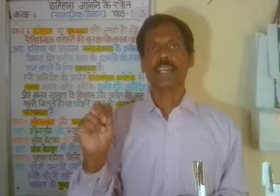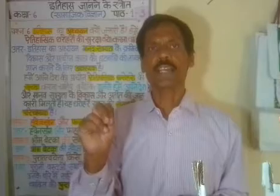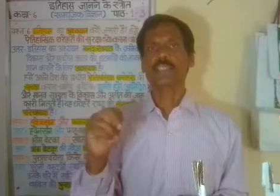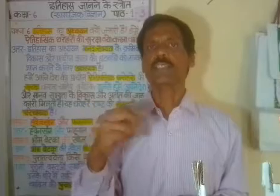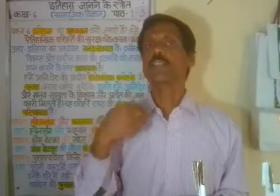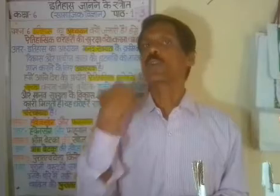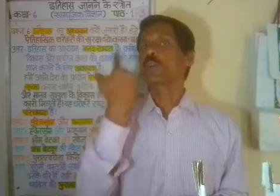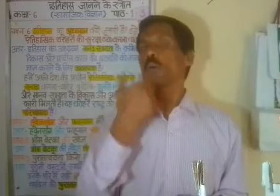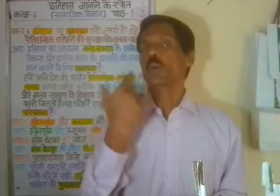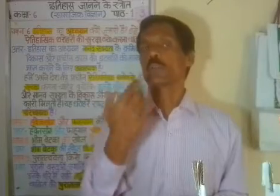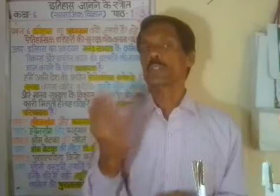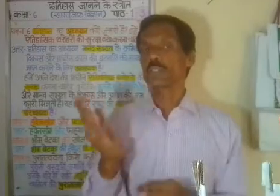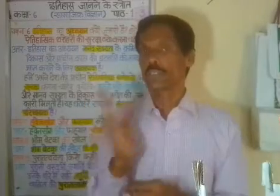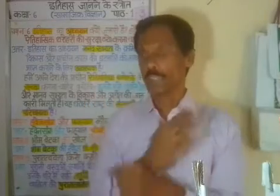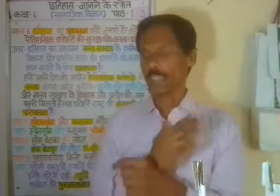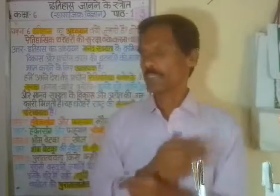फायान कौन थे?